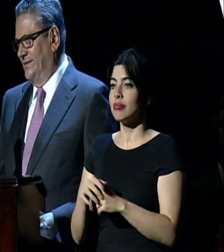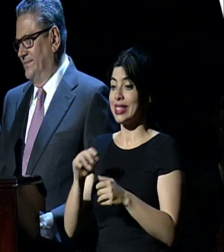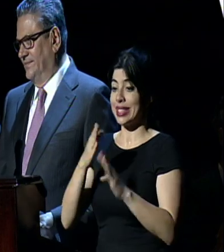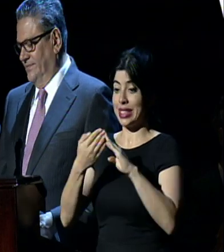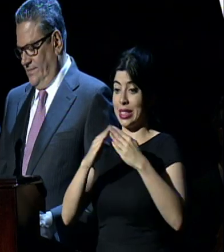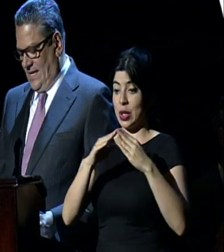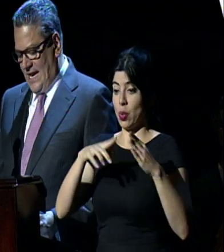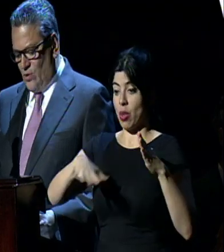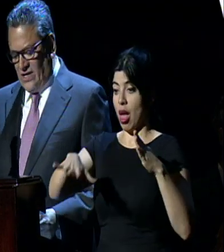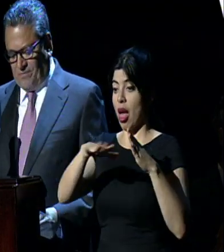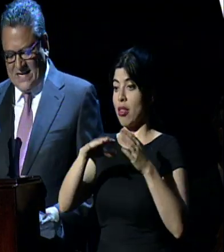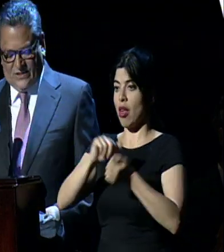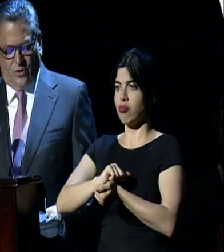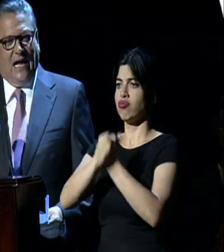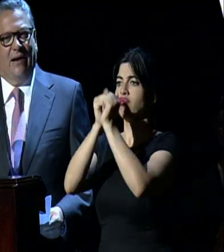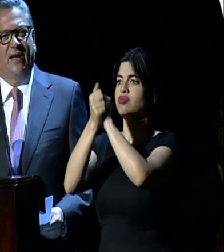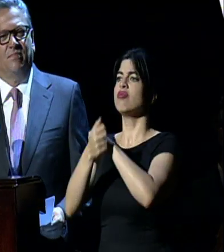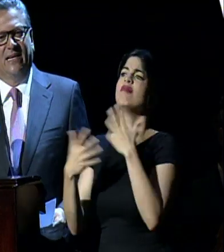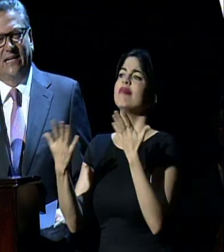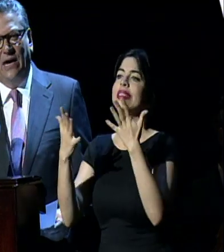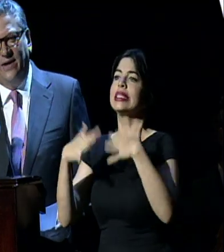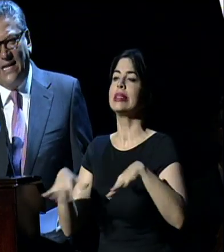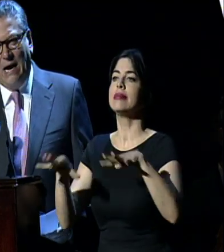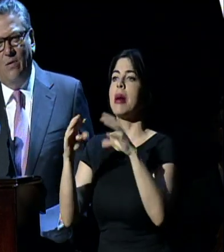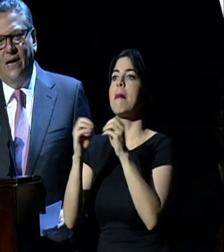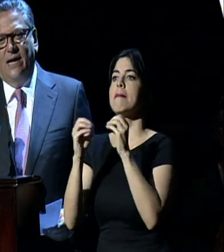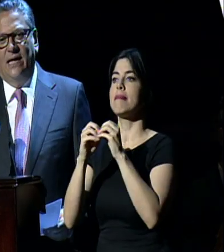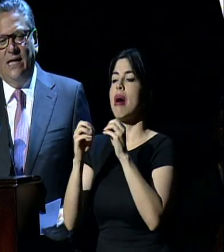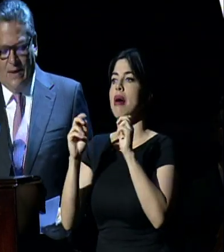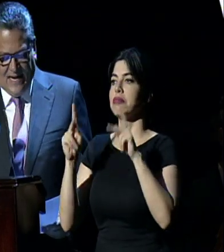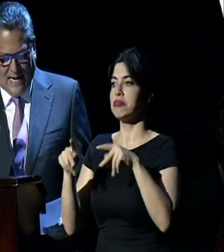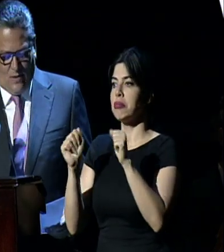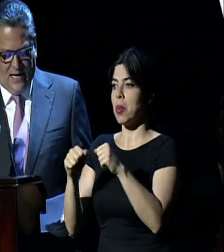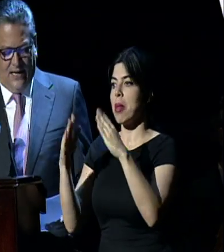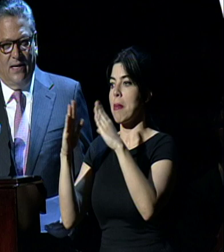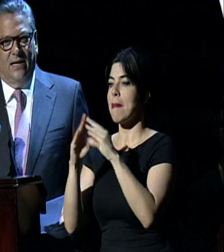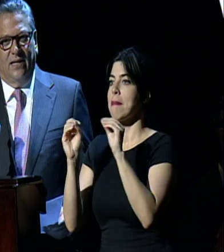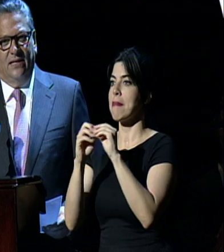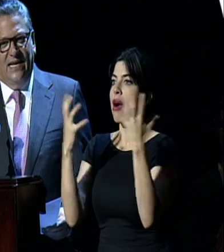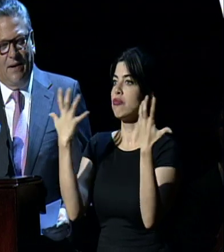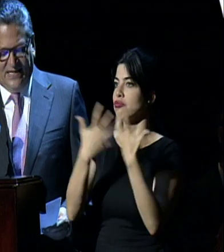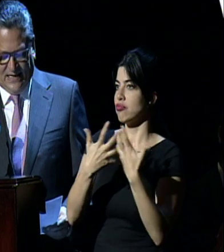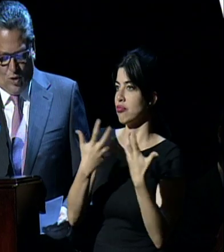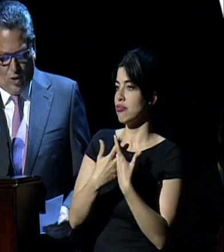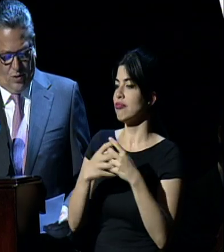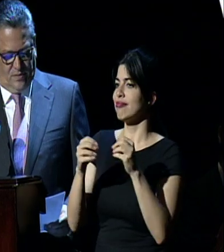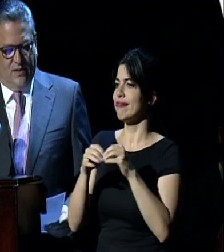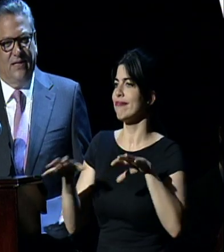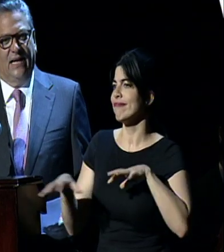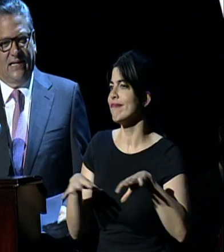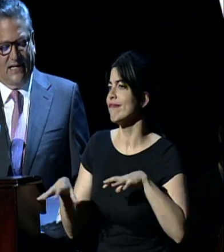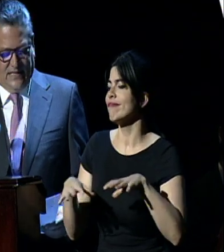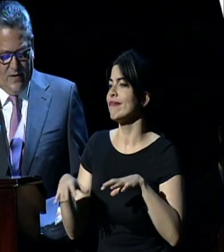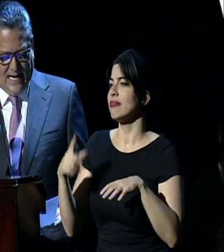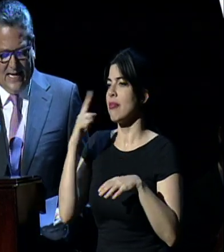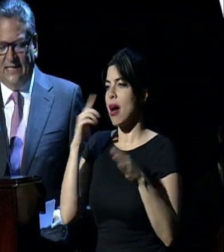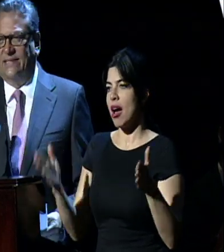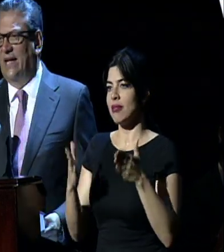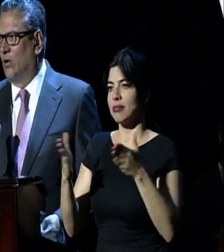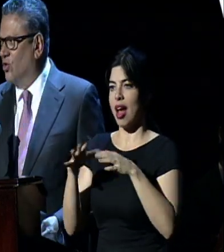ciudad en un espacio cada vez más habitable y amigable, dinamizador de las